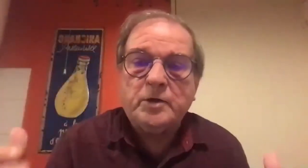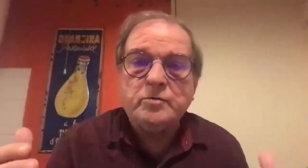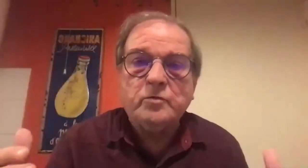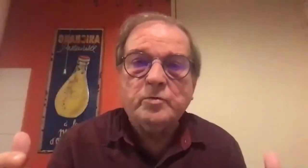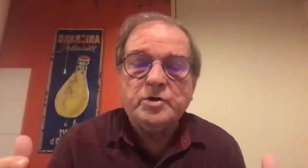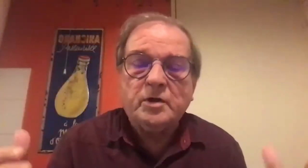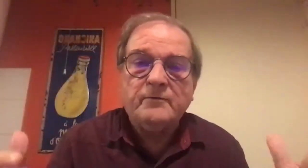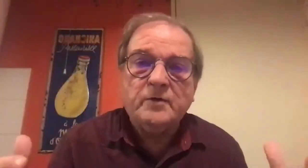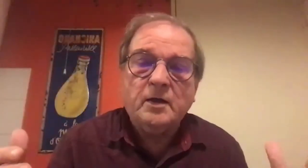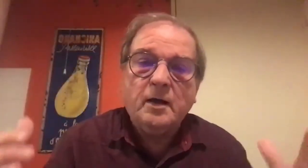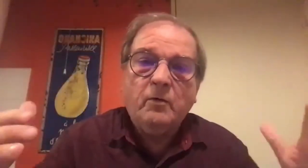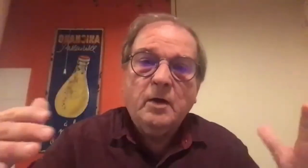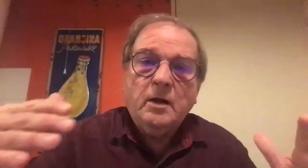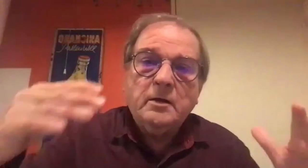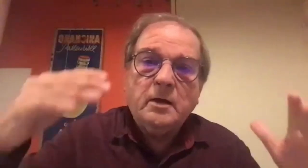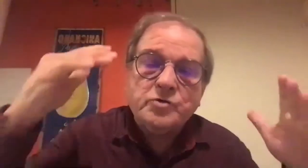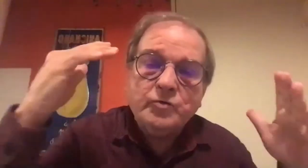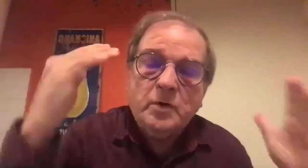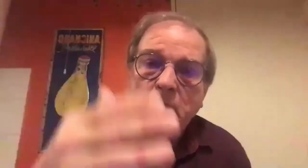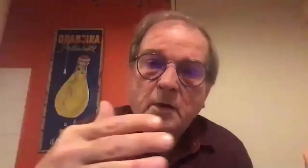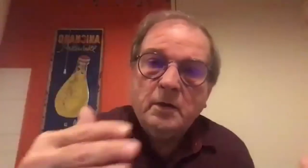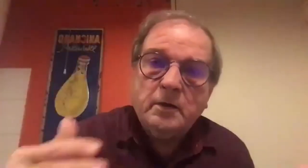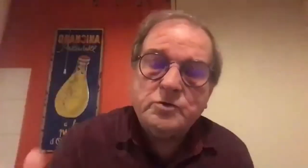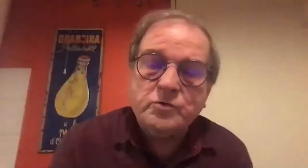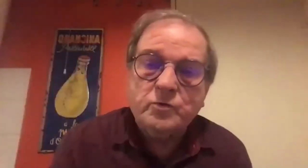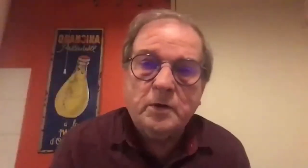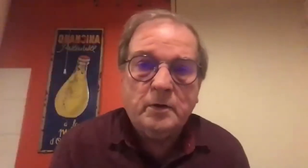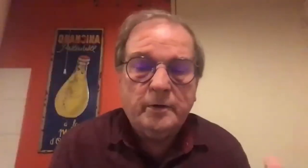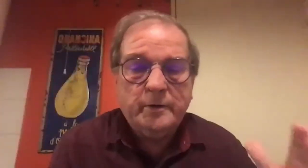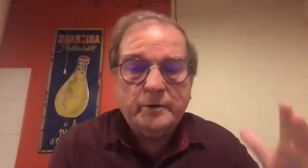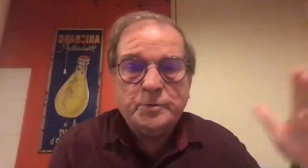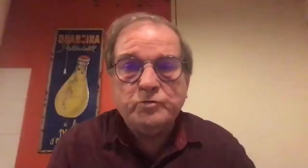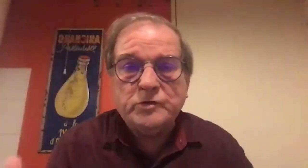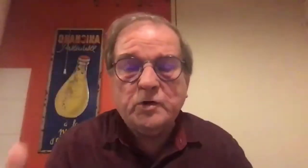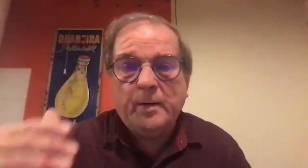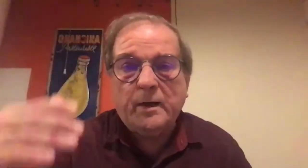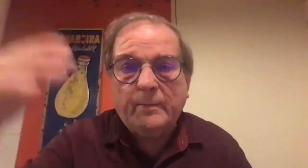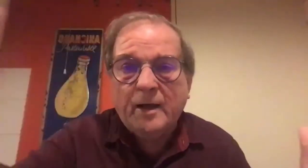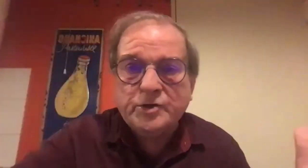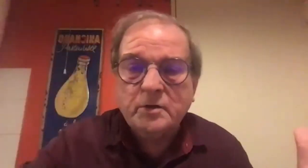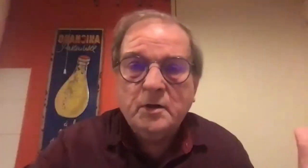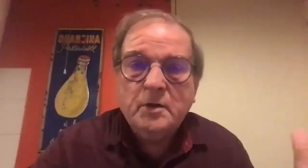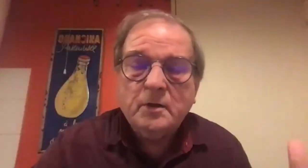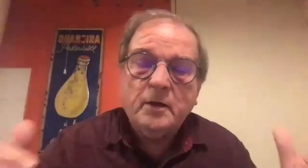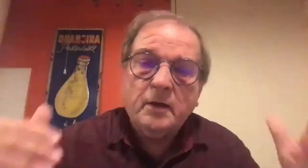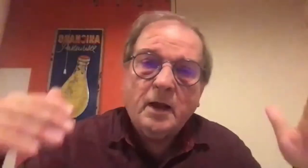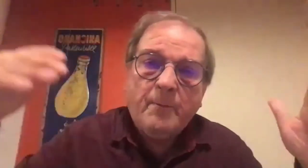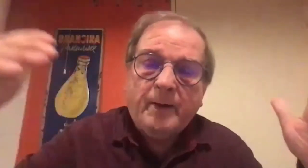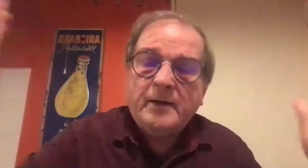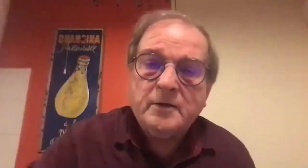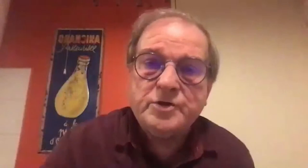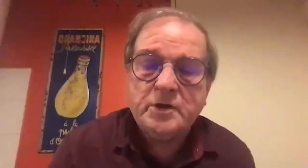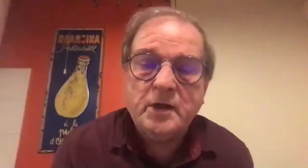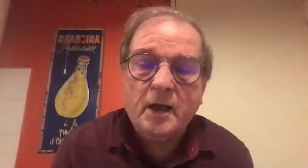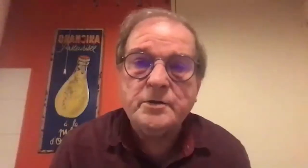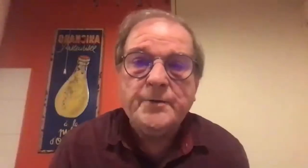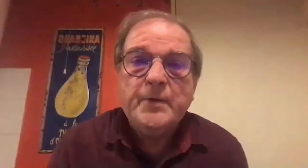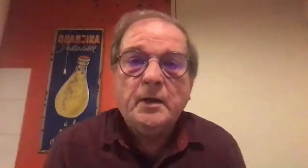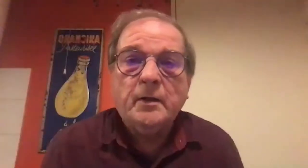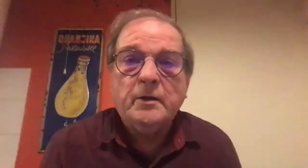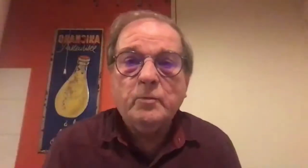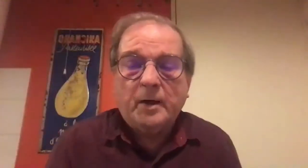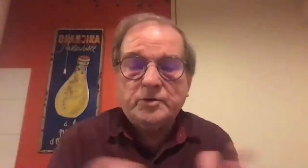do Partido Comunista da Vida Legal e a sua expulsão para a margem, para a